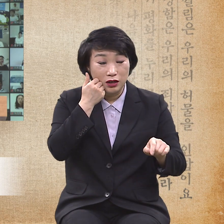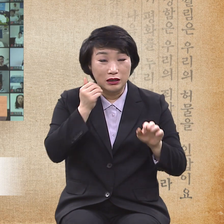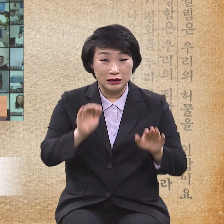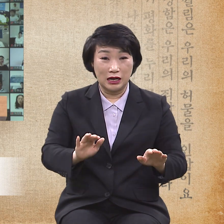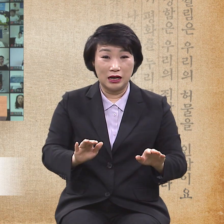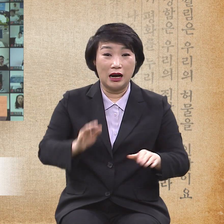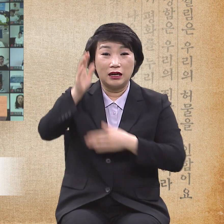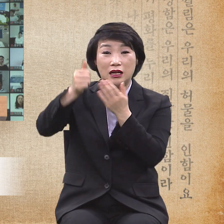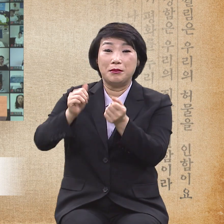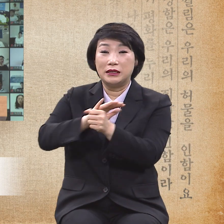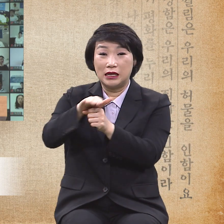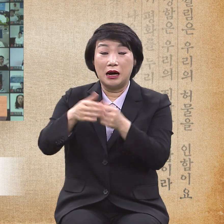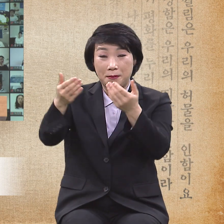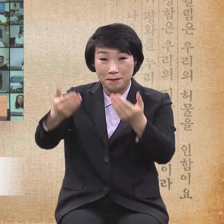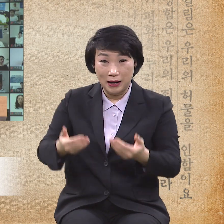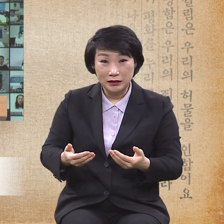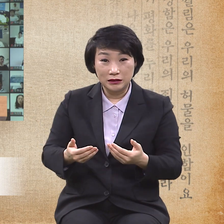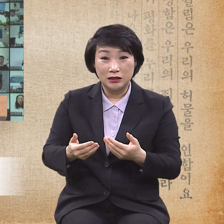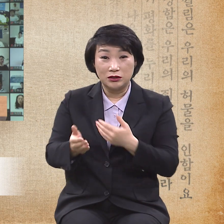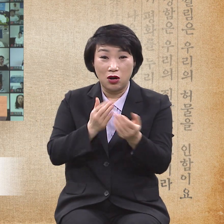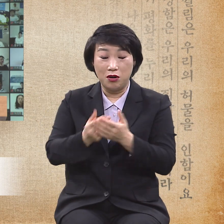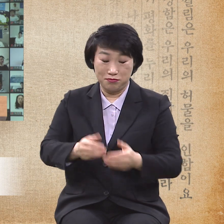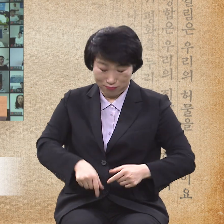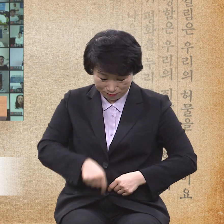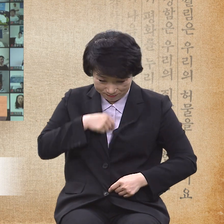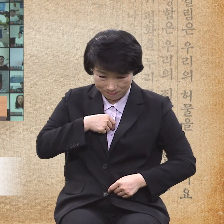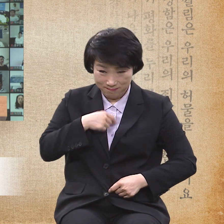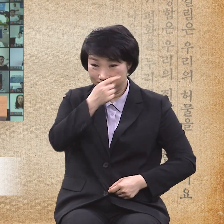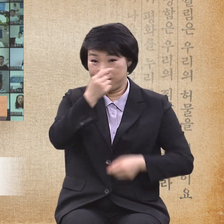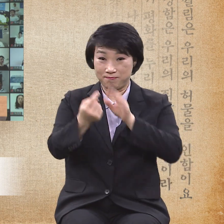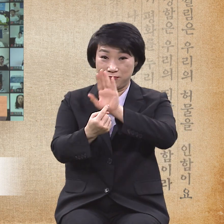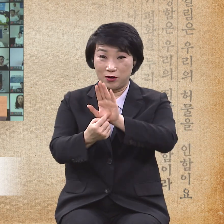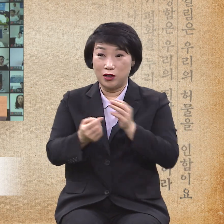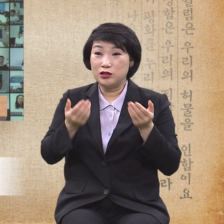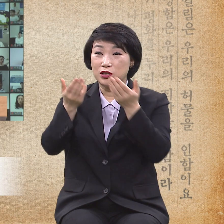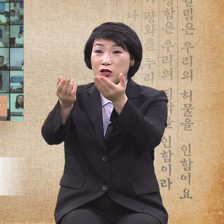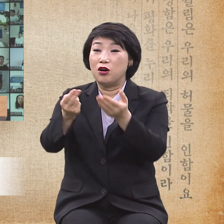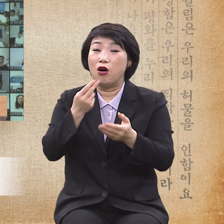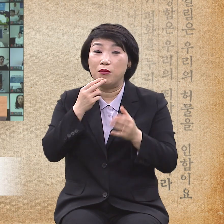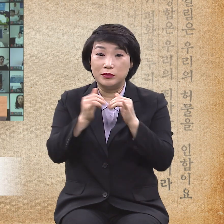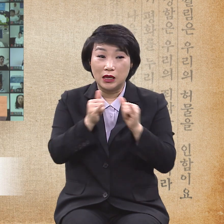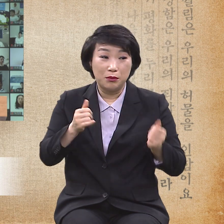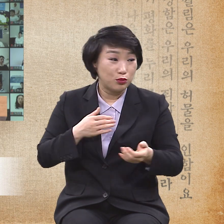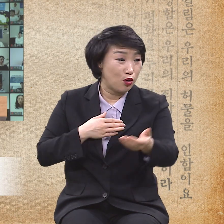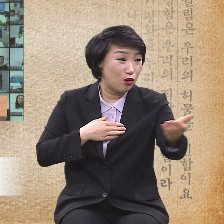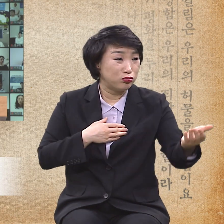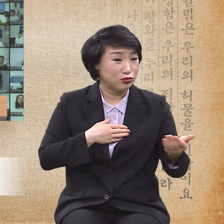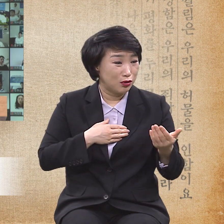받은 실제를 솔직히 증거로 내놓지 못하는 사람,